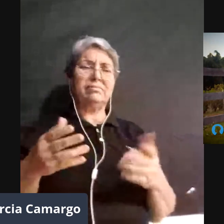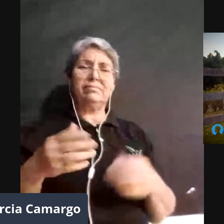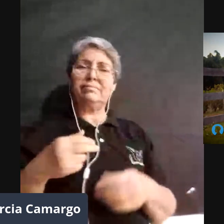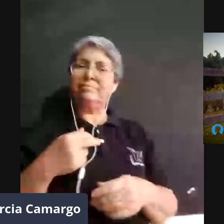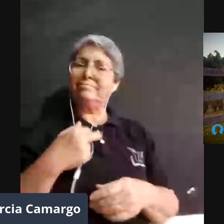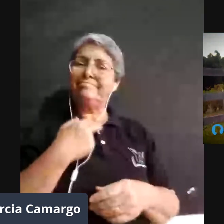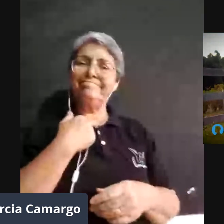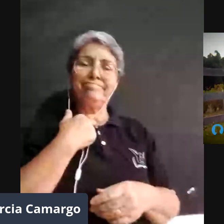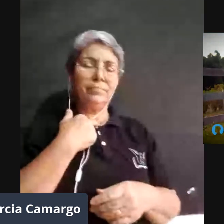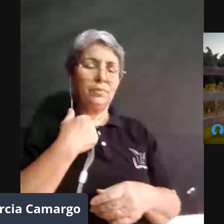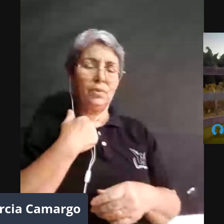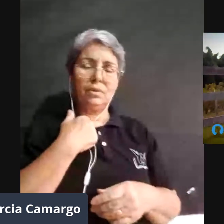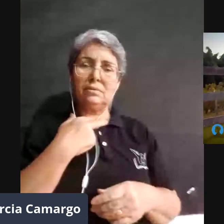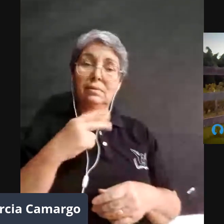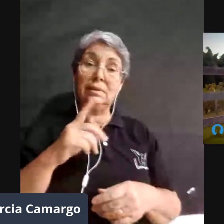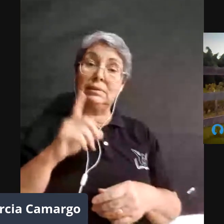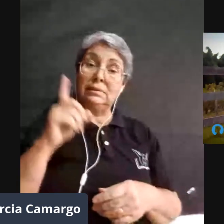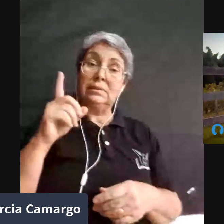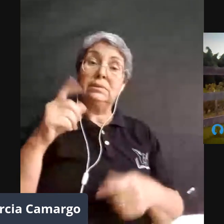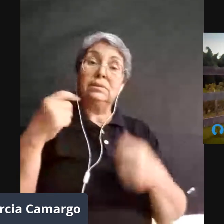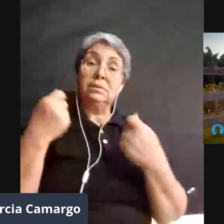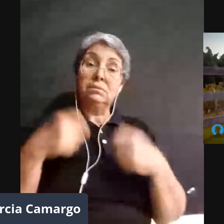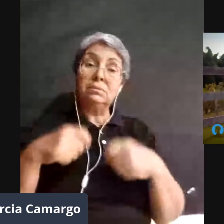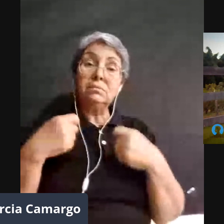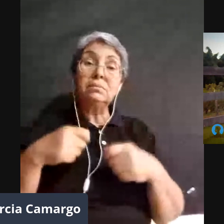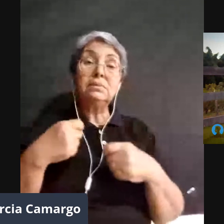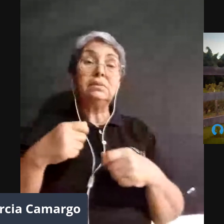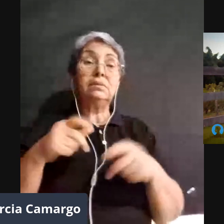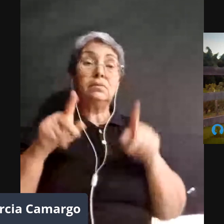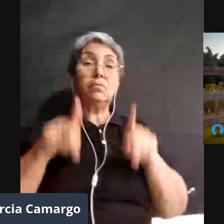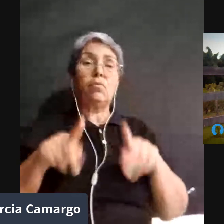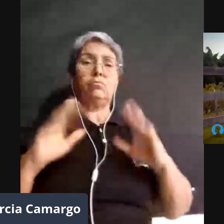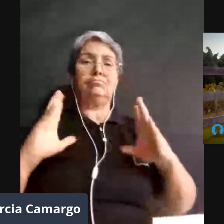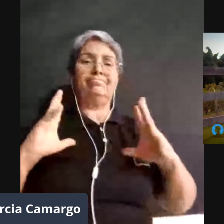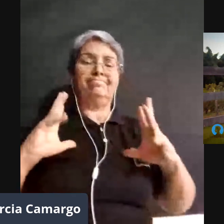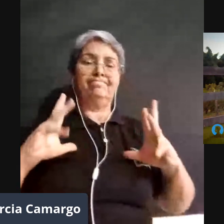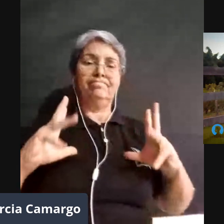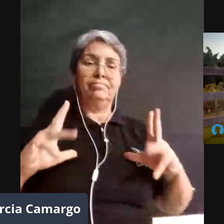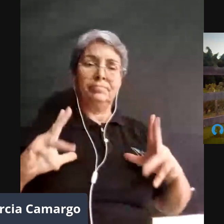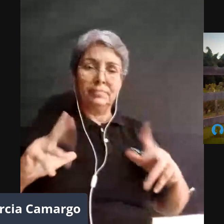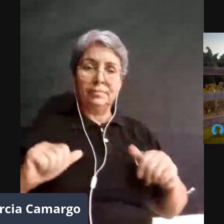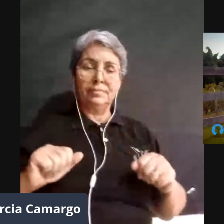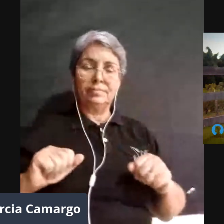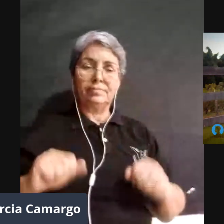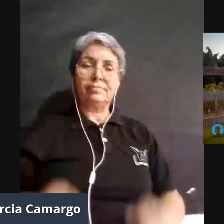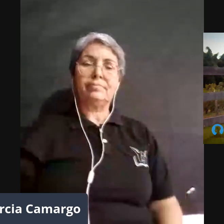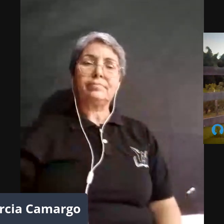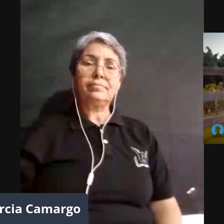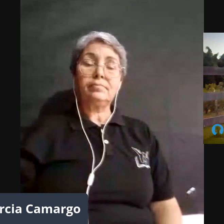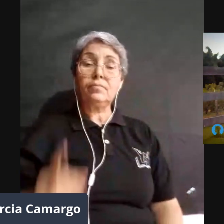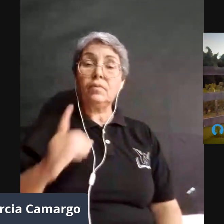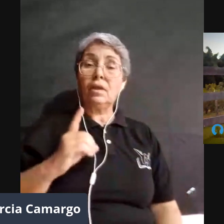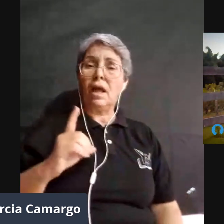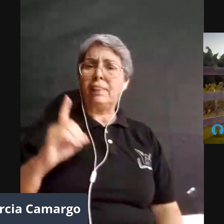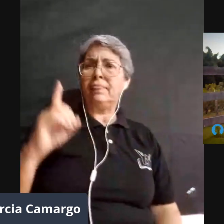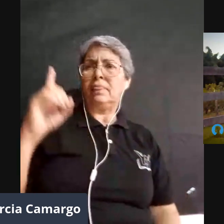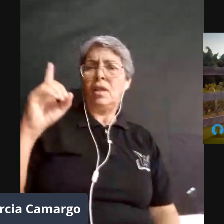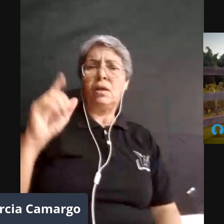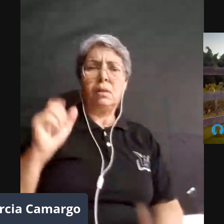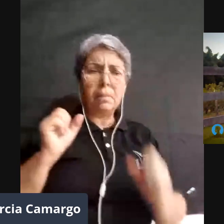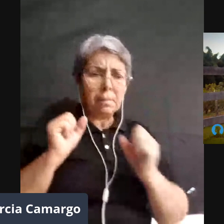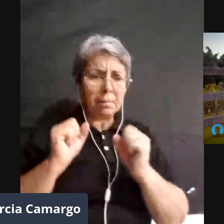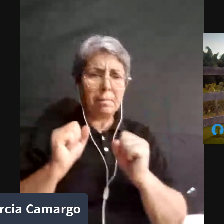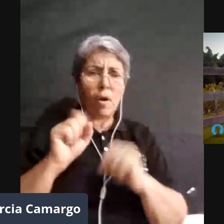sequer. Ele pode utilizar para pregar a última mensagem maridos que são grosseiros com as